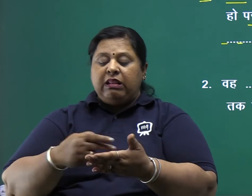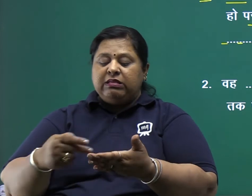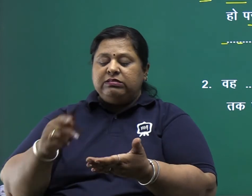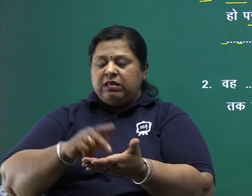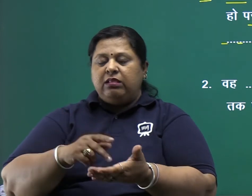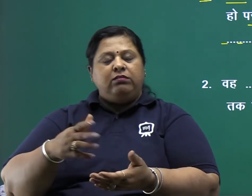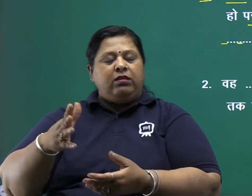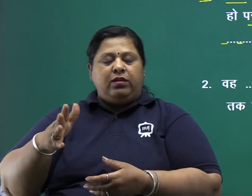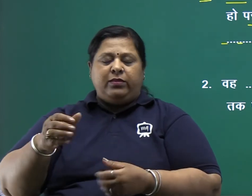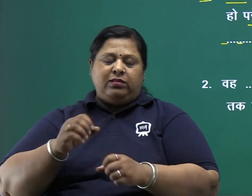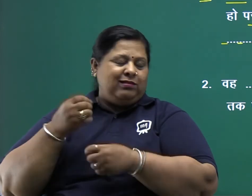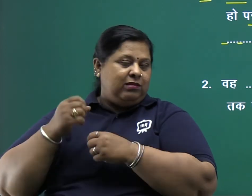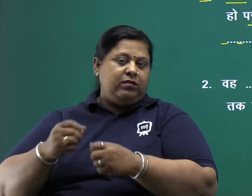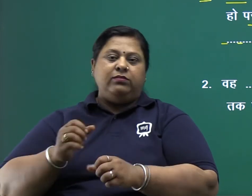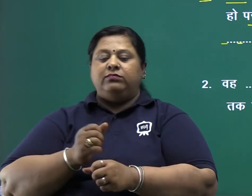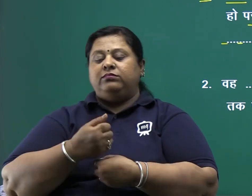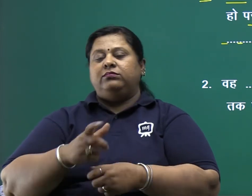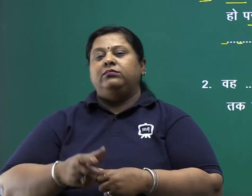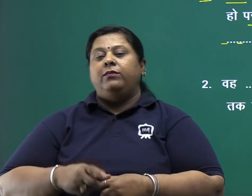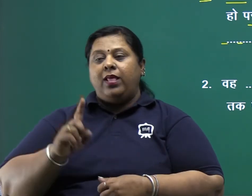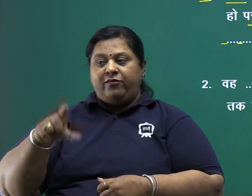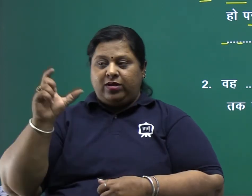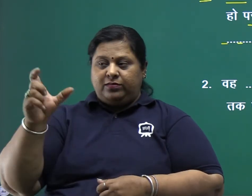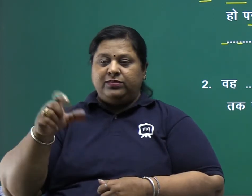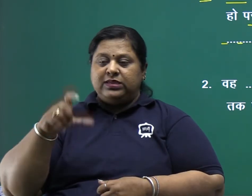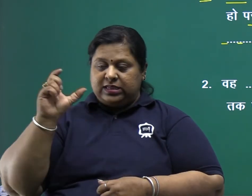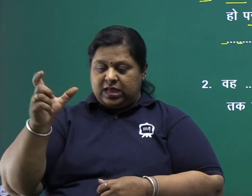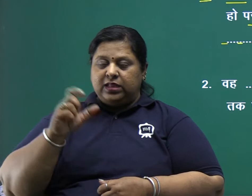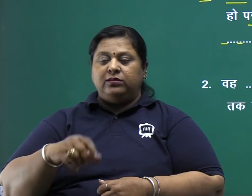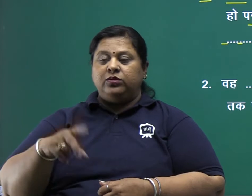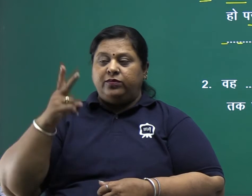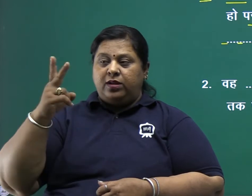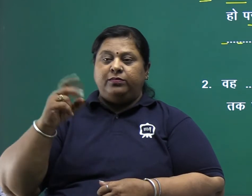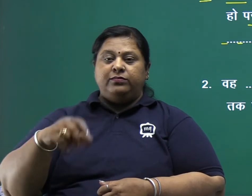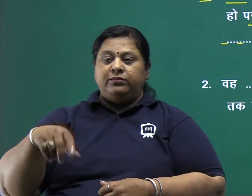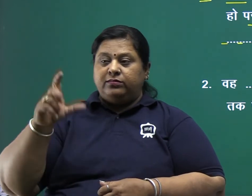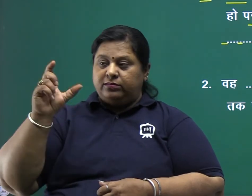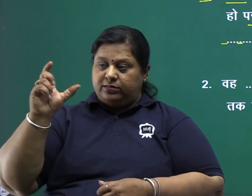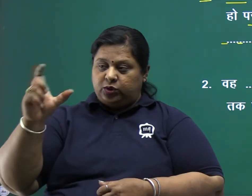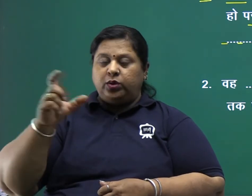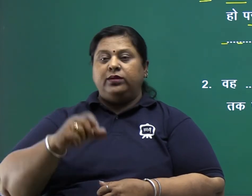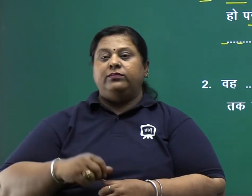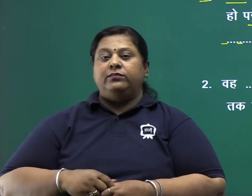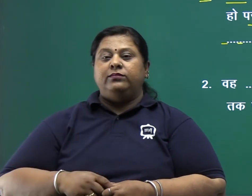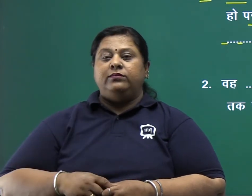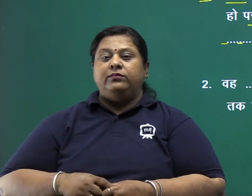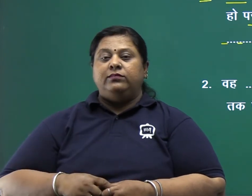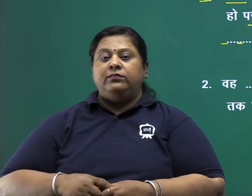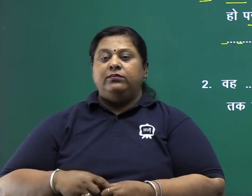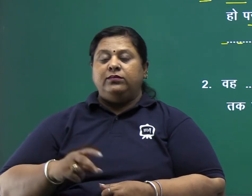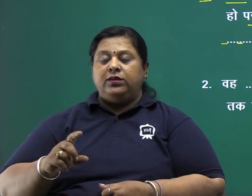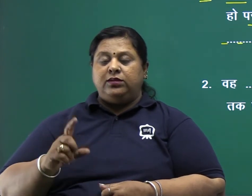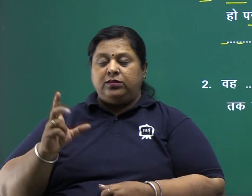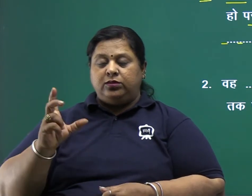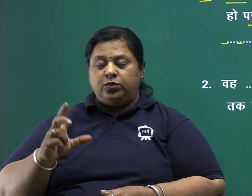बनती। पहला विकल्प सेहत या दूसरा विकल्प चोटी। तो हमारा सही